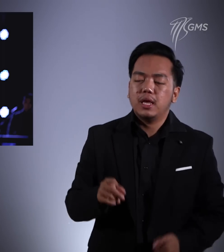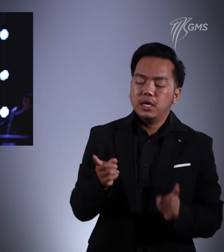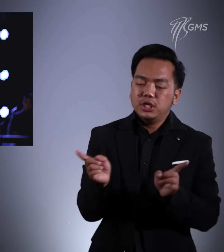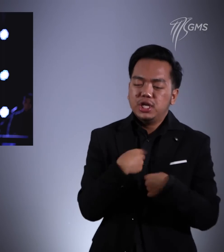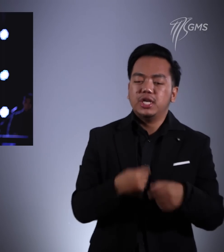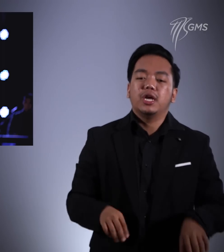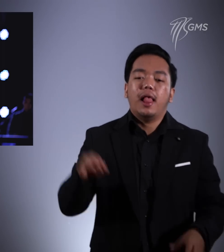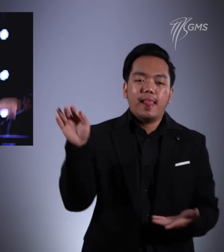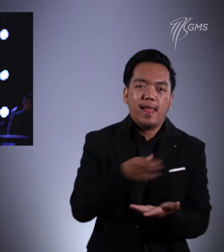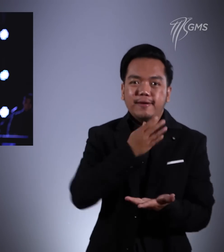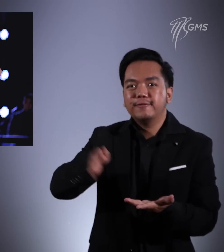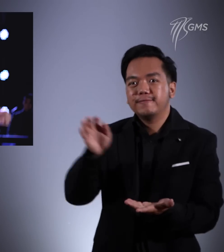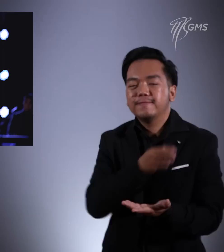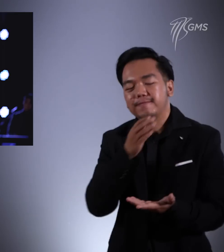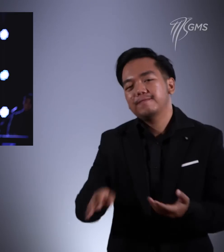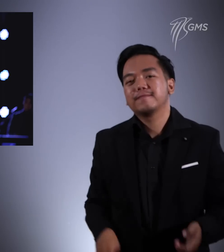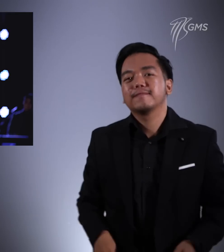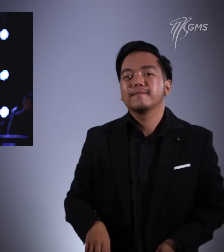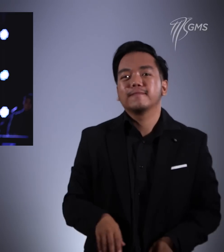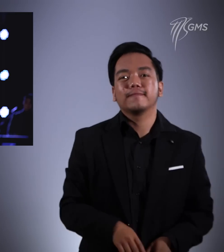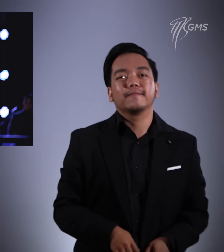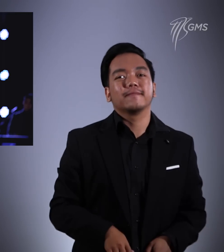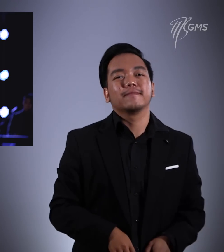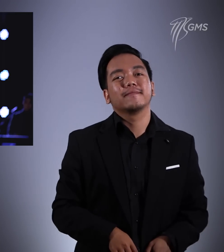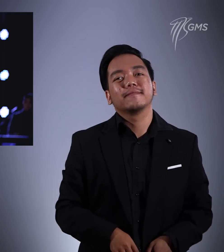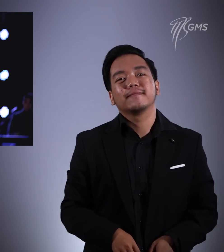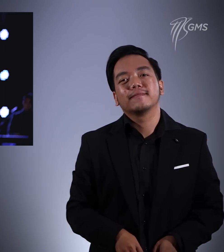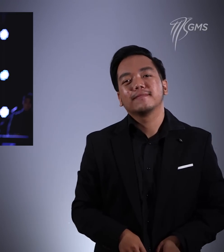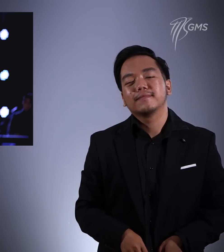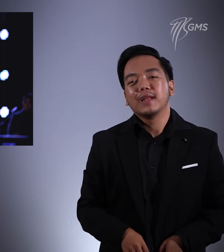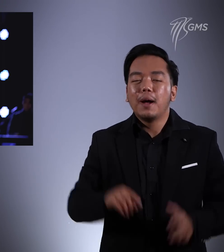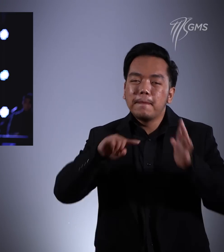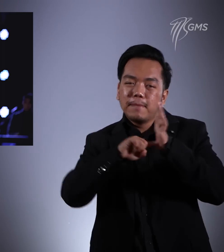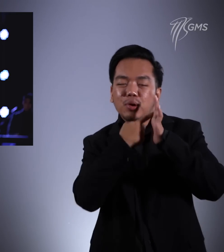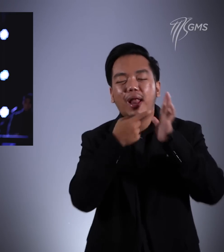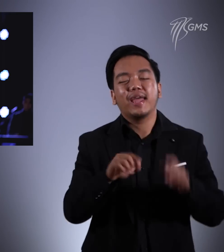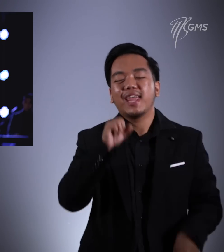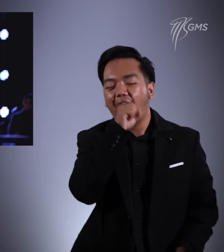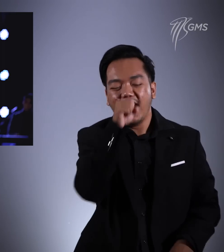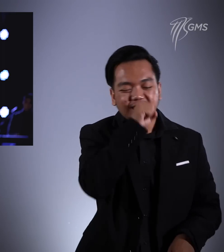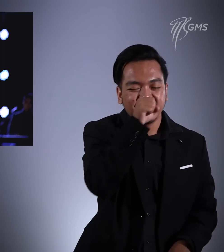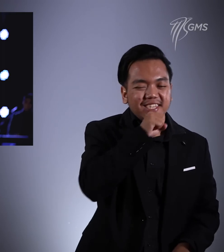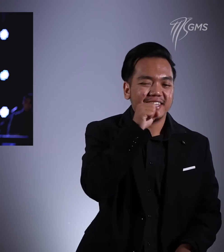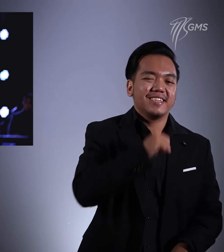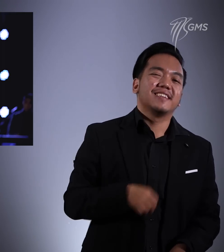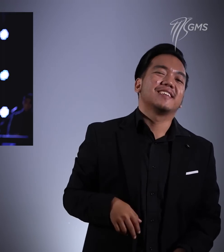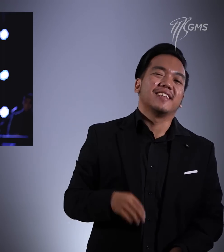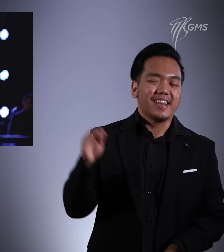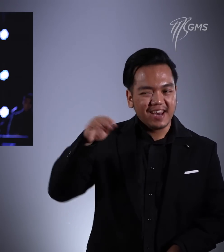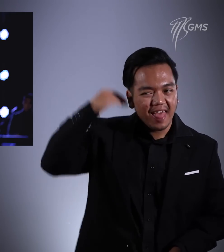lagu. Ambil kecapi itu dari tembok itu, jangan digantung di situ. Mulai nyanyi, mulai gubah lagu itu. Nanti